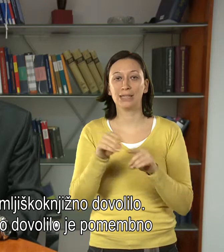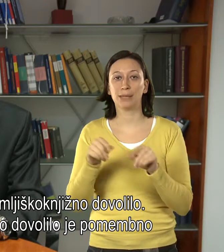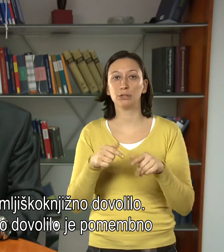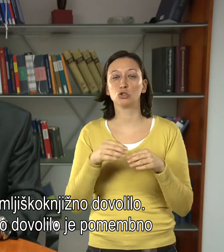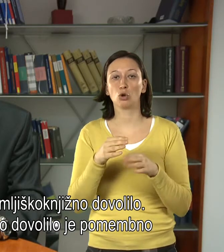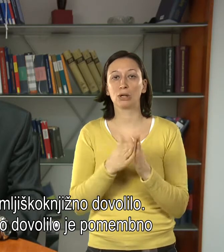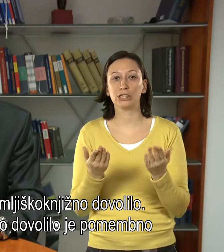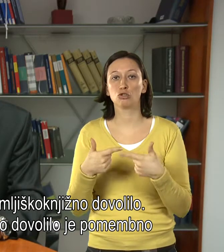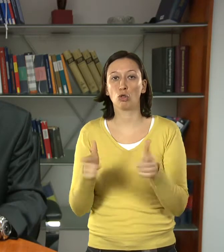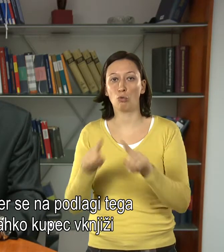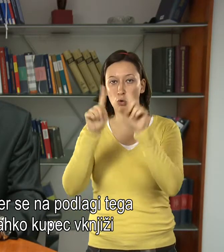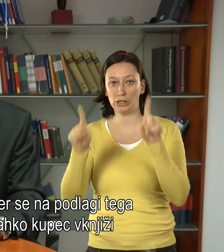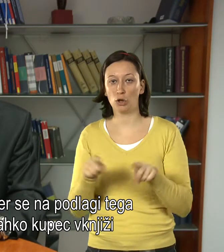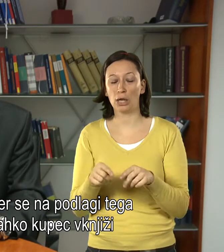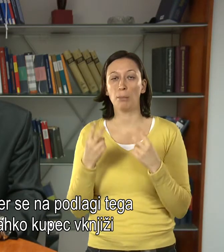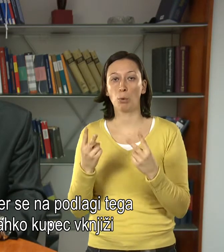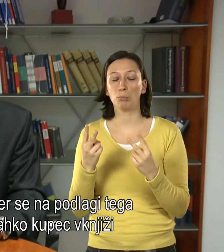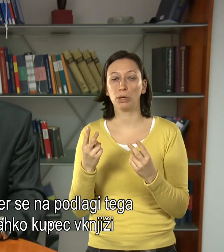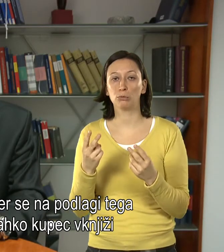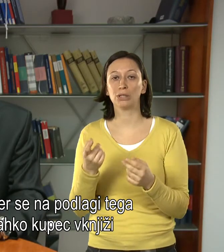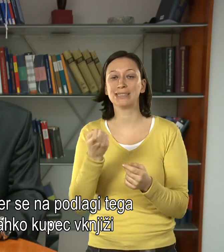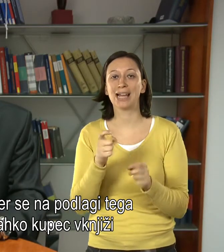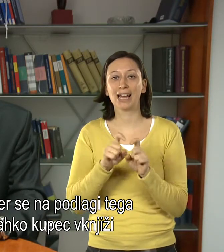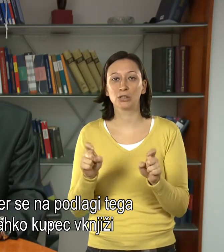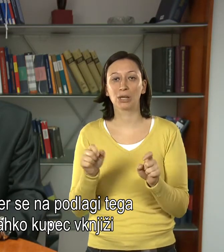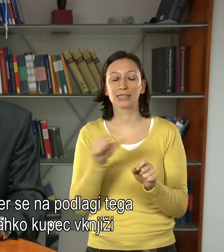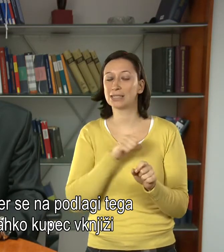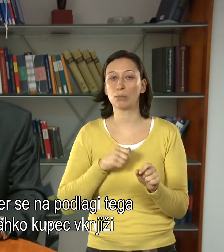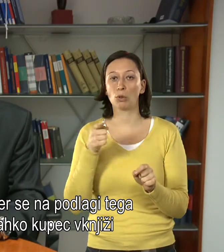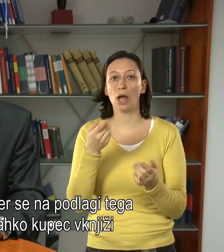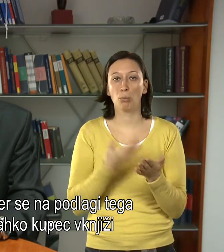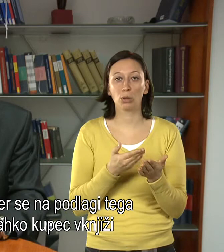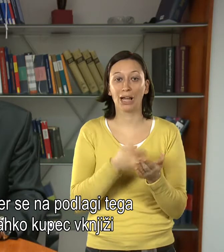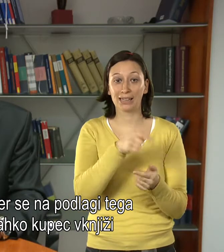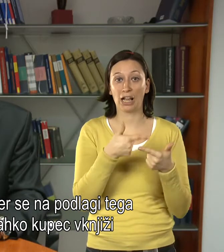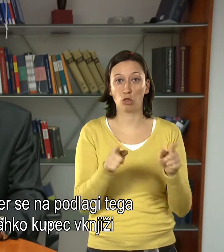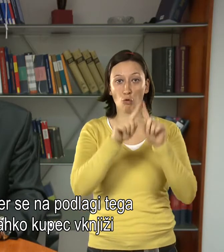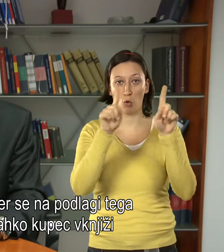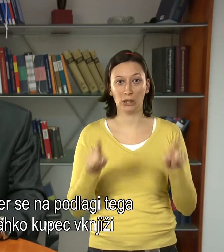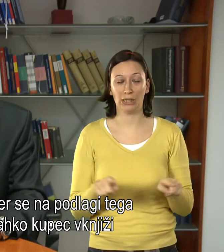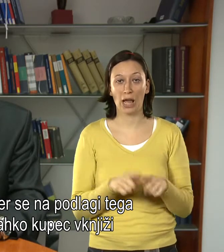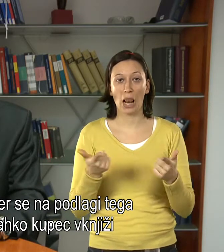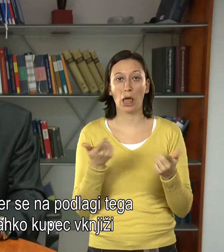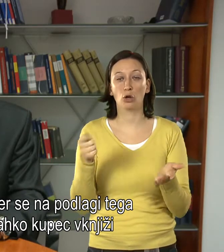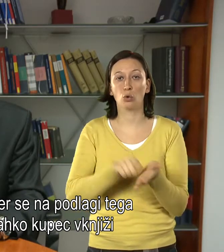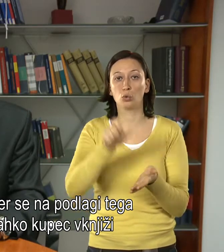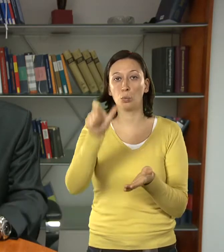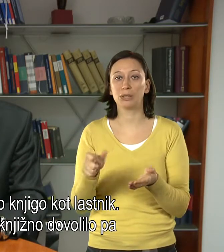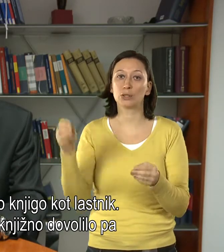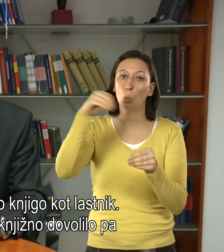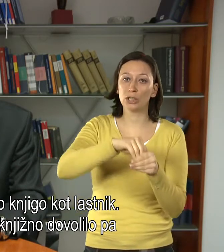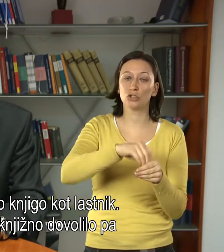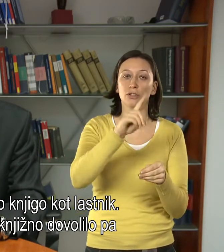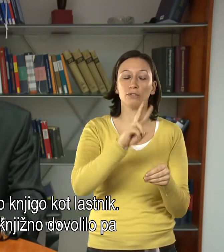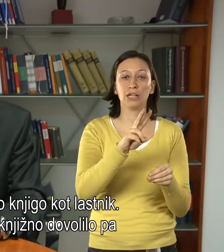Zemljiškoknjižno dovolilo je pomembno iz razloga, ker se le na podlagi tega dovolila lahko kupec vknjiži v